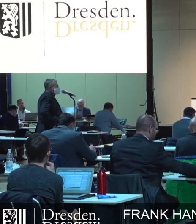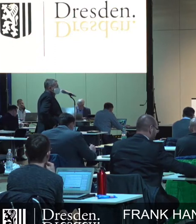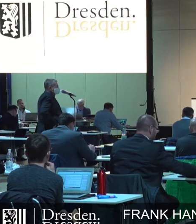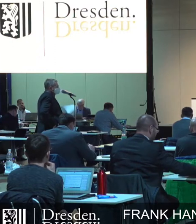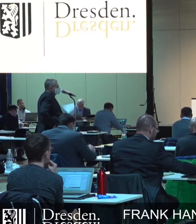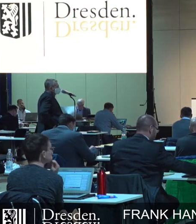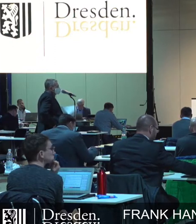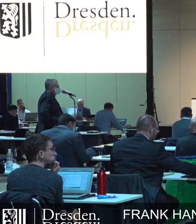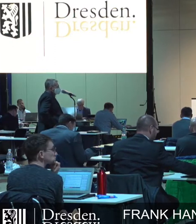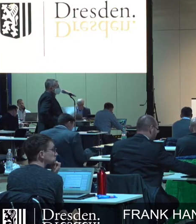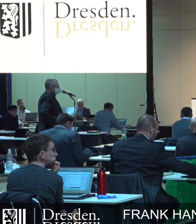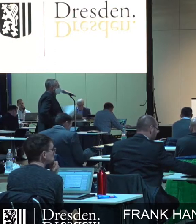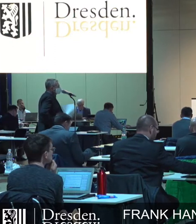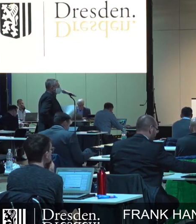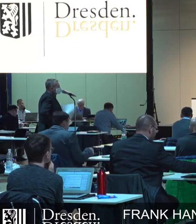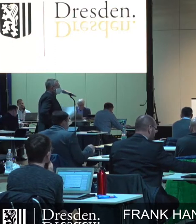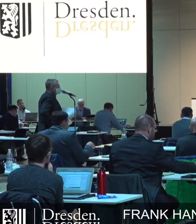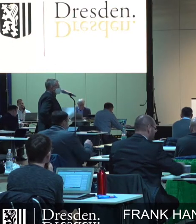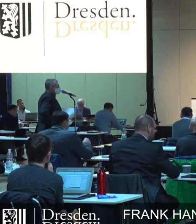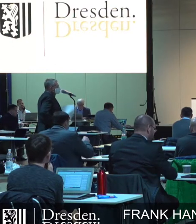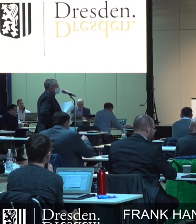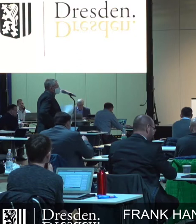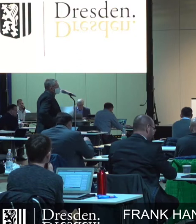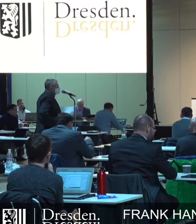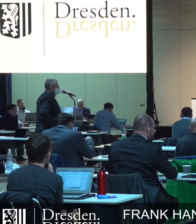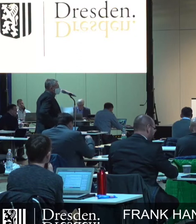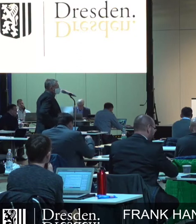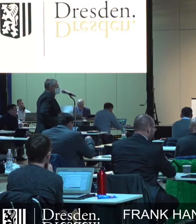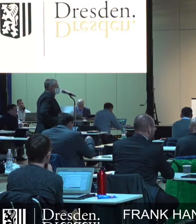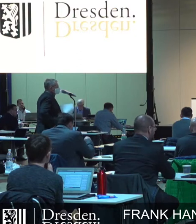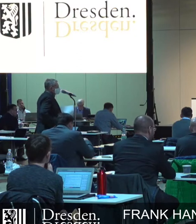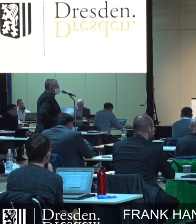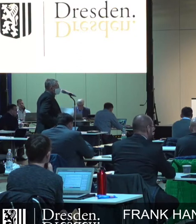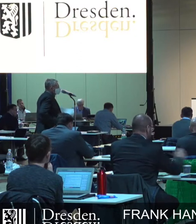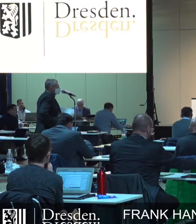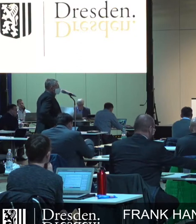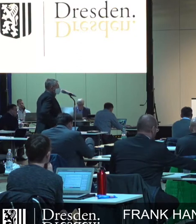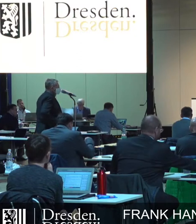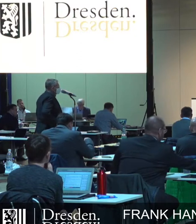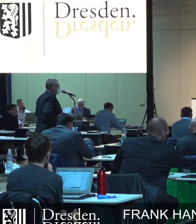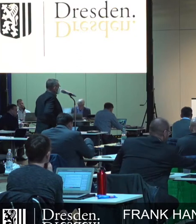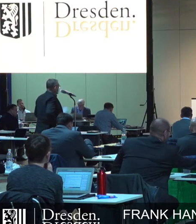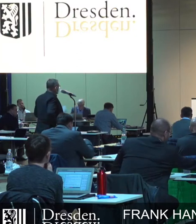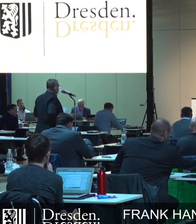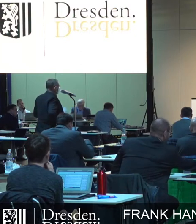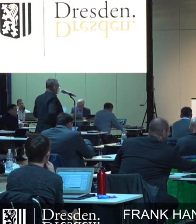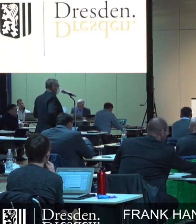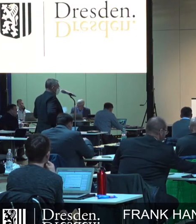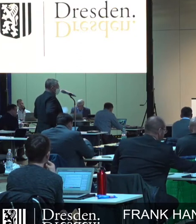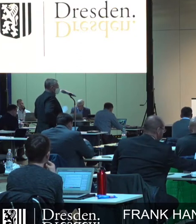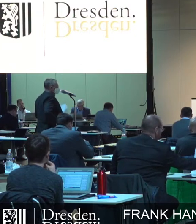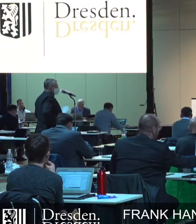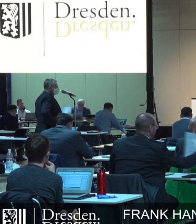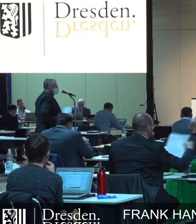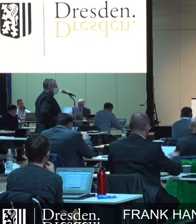vorbei ist und wir wieder Auge in Auge vernünftig miteinander reden können, darüber entscheiden, was wir mit diesem Geld machen. Insofern werden es die Freien Wähler genauso